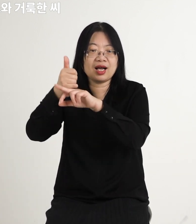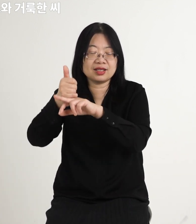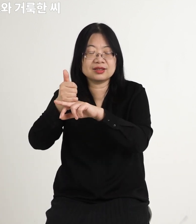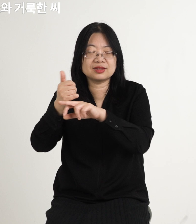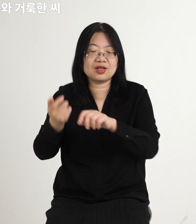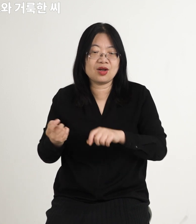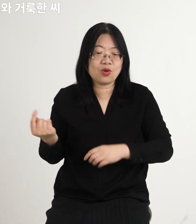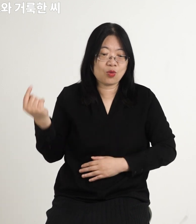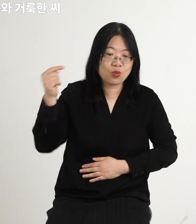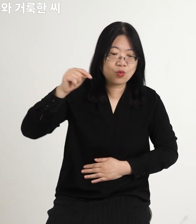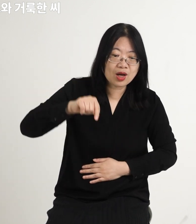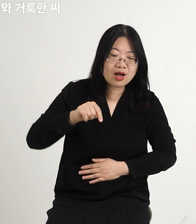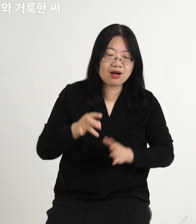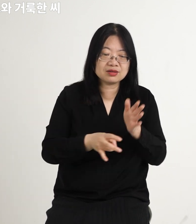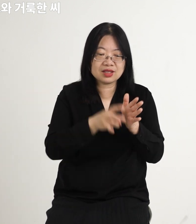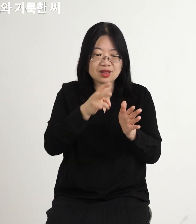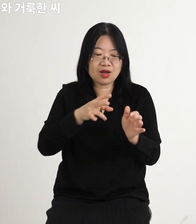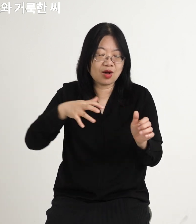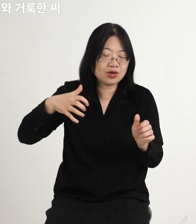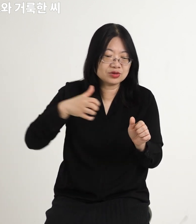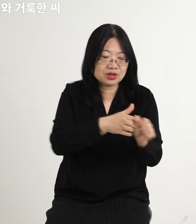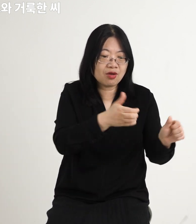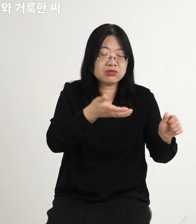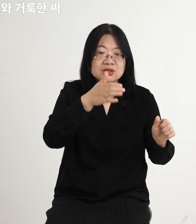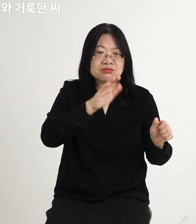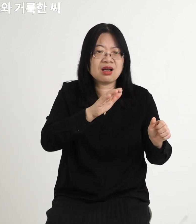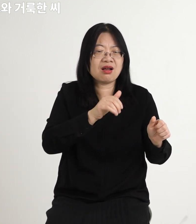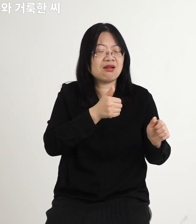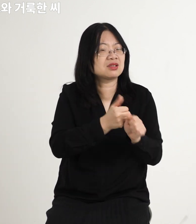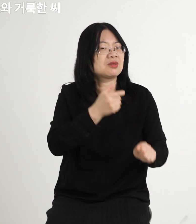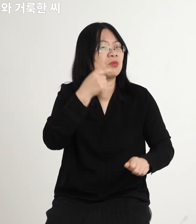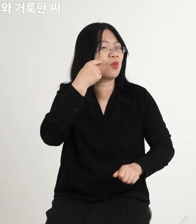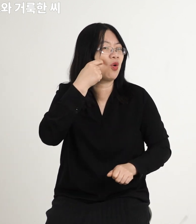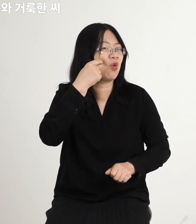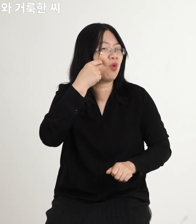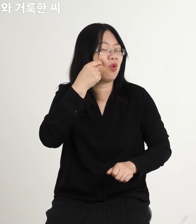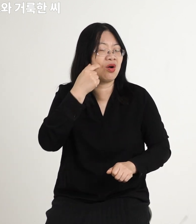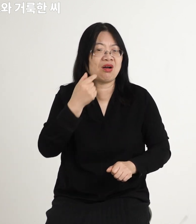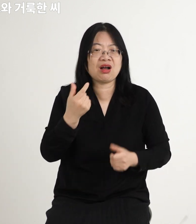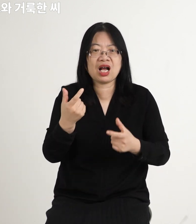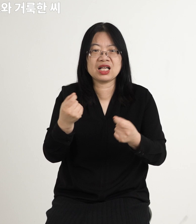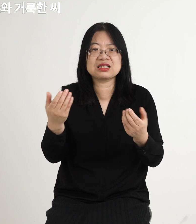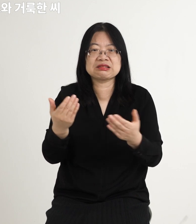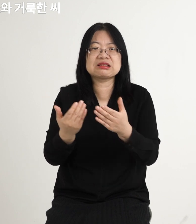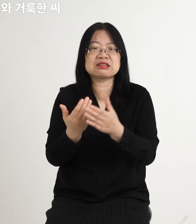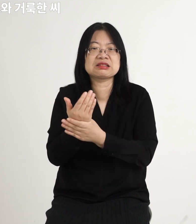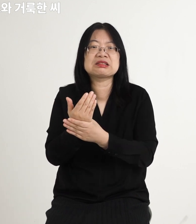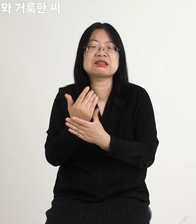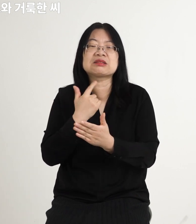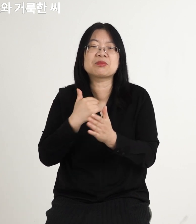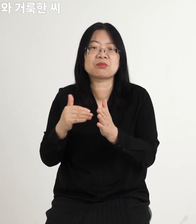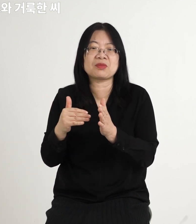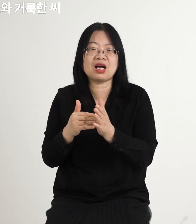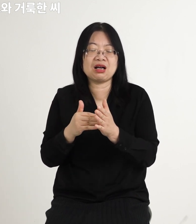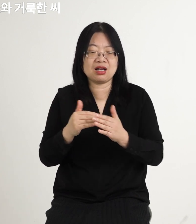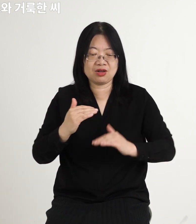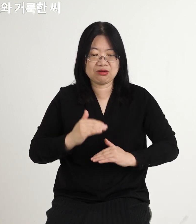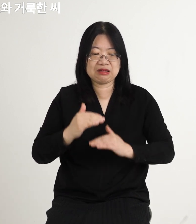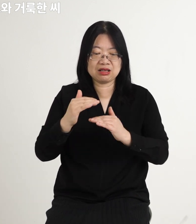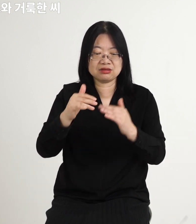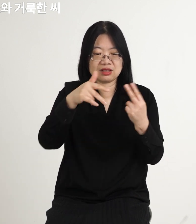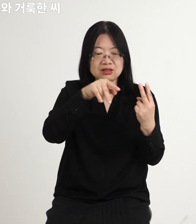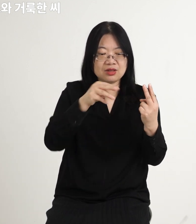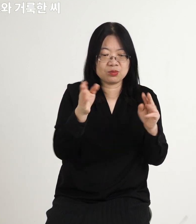예루살렘을 쳤으나 능히 이기지 못하니라. 이런 일이 있었다 그 말이에요. 근데 그 과정을 이제 2절부터